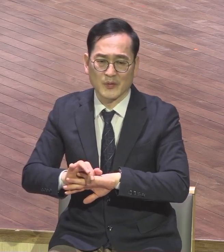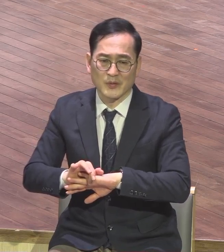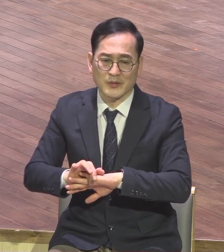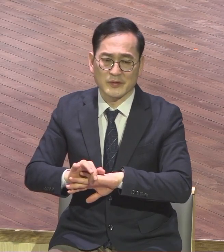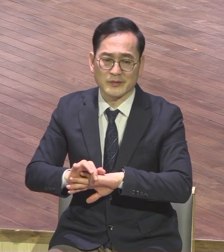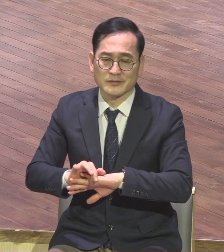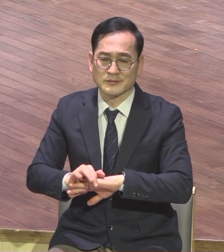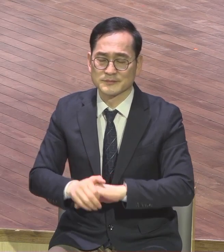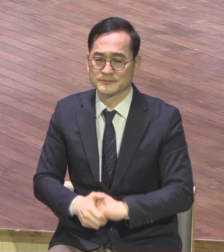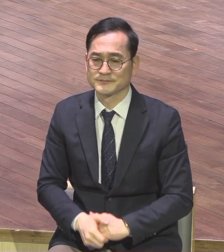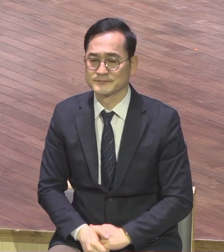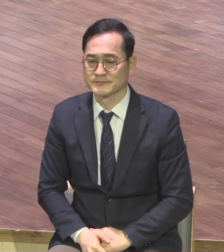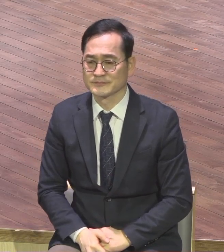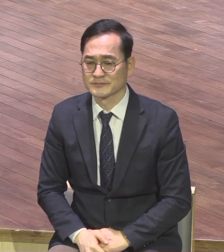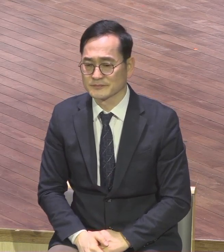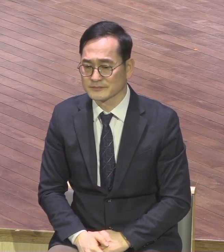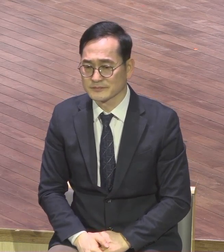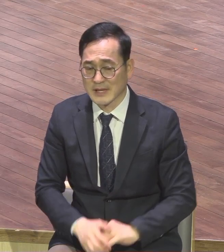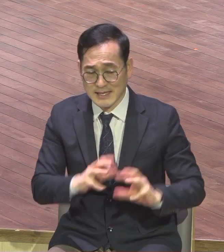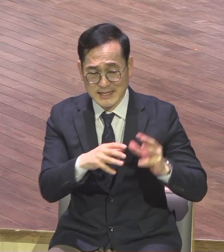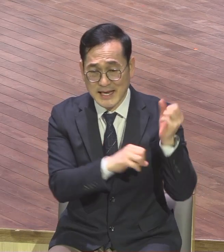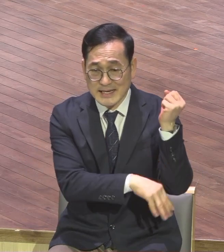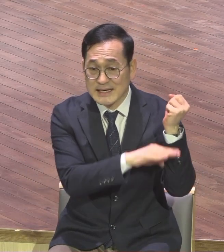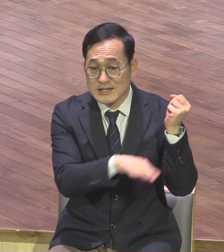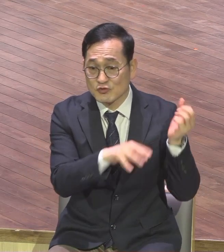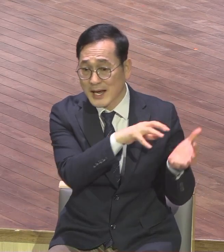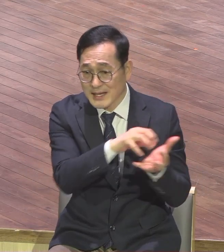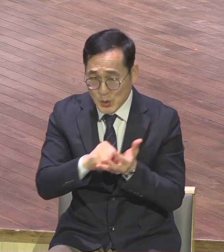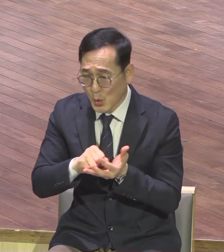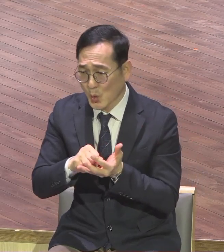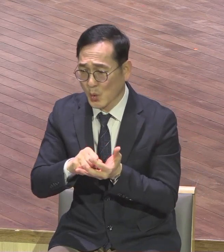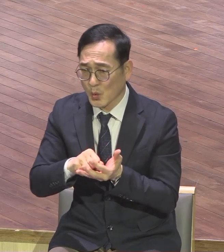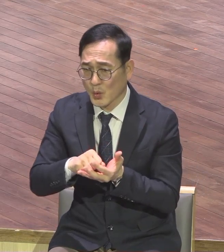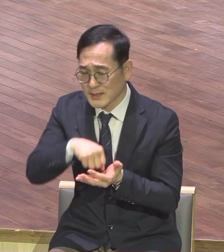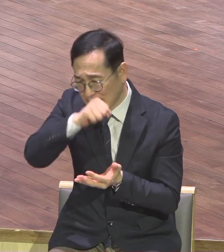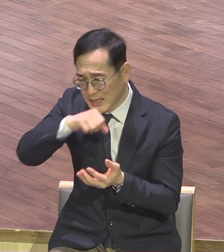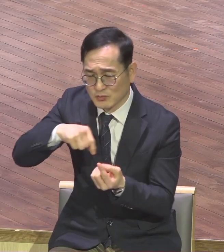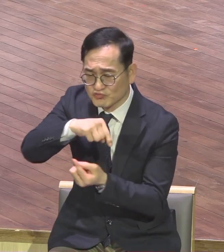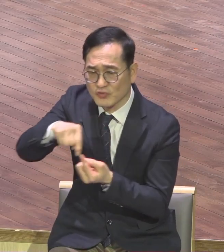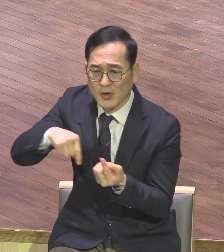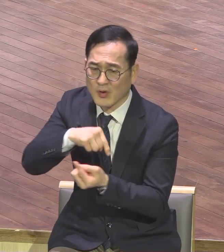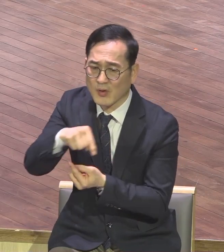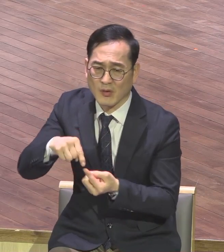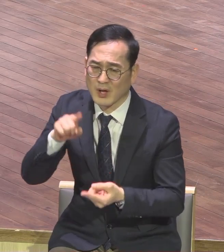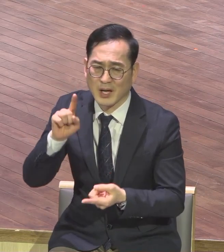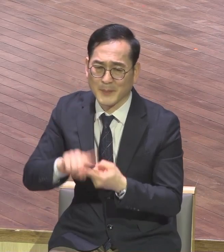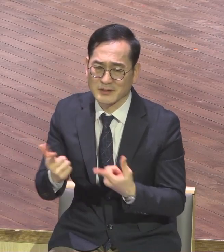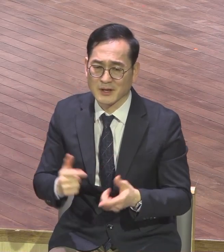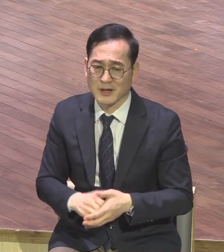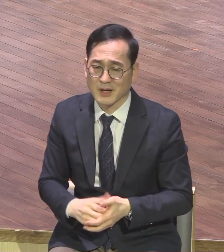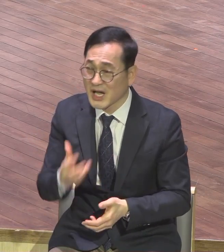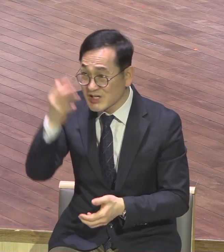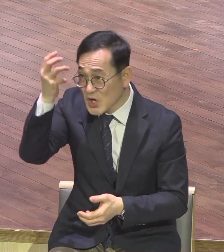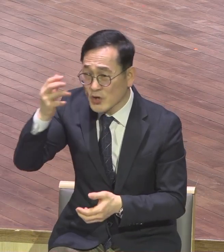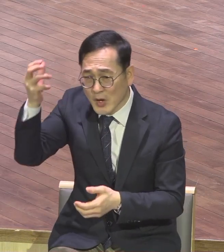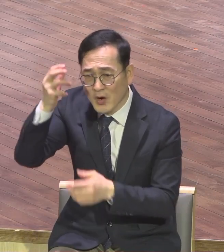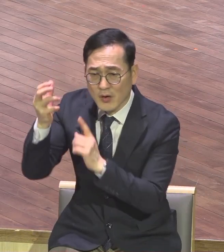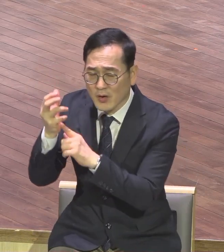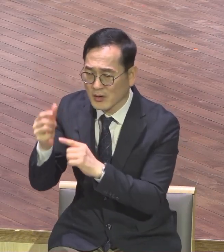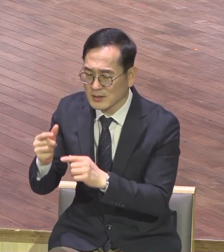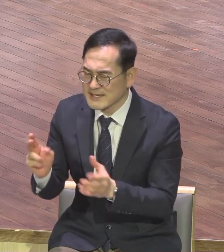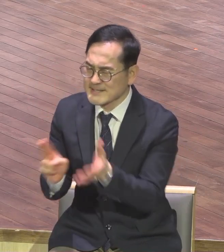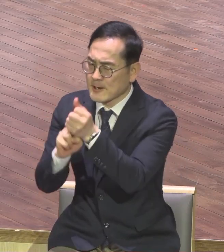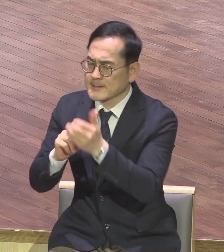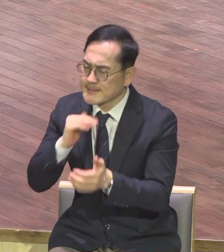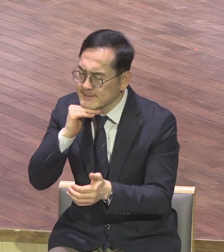그런 말까지 한다니까요. 세상 기준 가지고 교회 들어. 하나님 능력이 뭐 필요해요? 아, 성령 역사가 뭐 필요해? 아무 필요 없지. 지 능력 지 수준